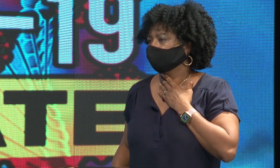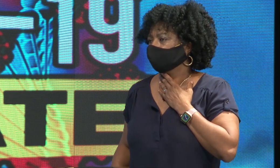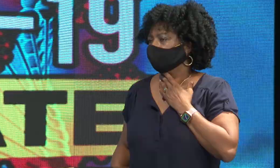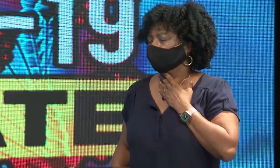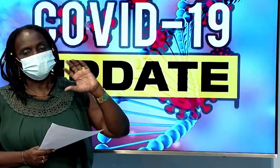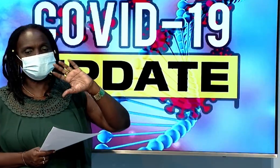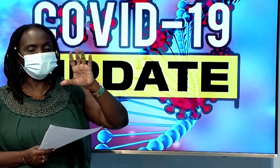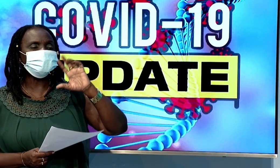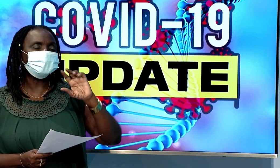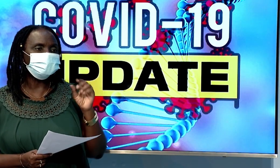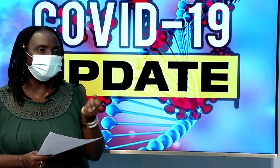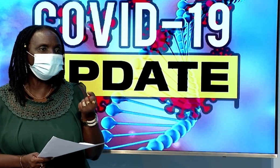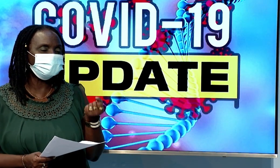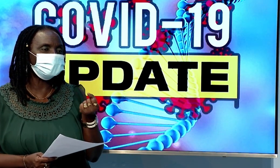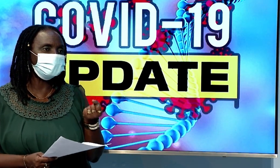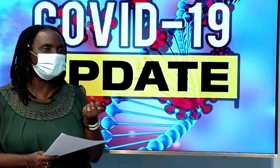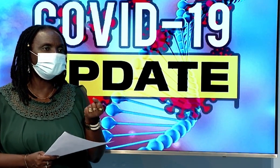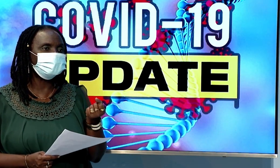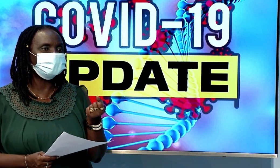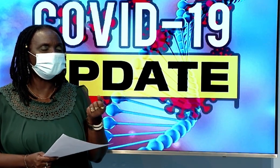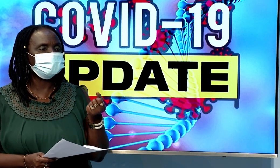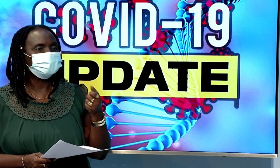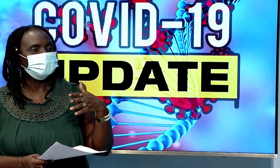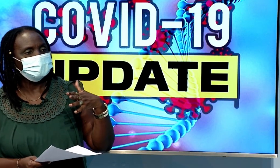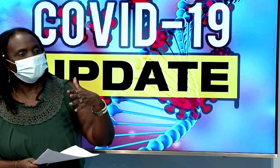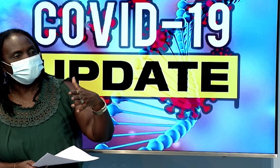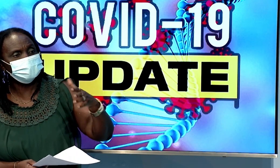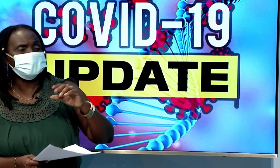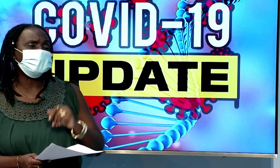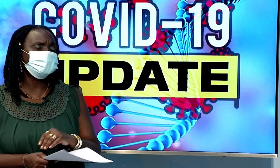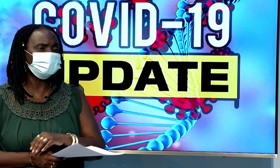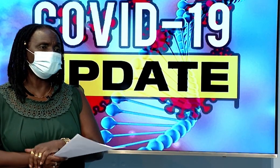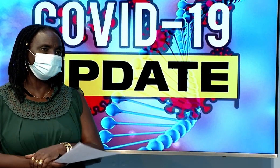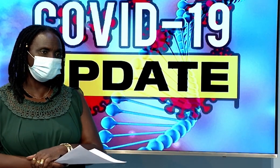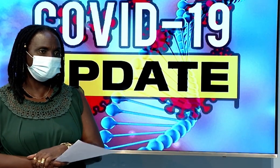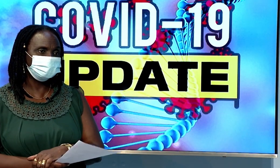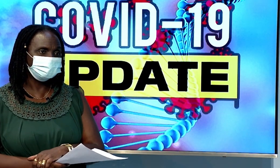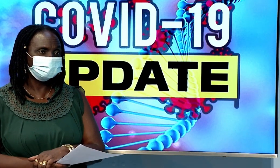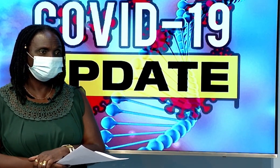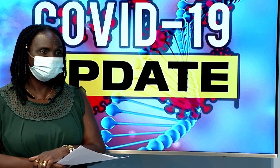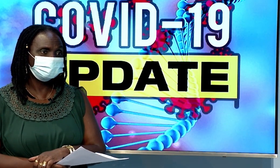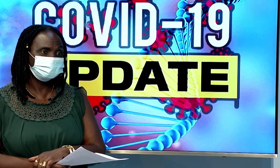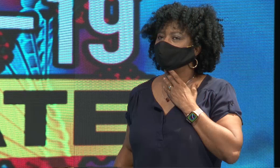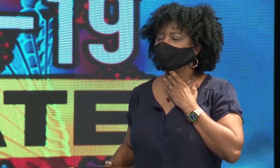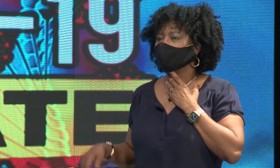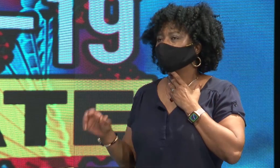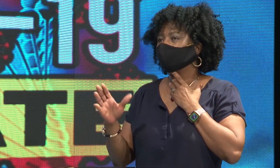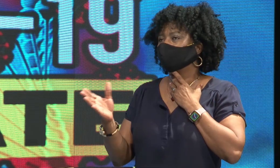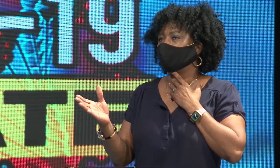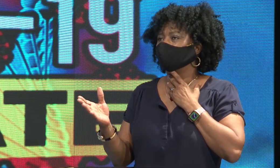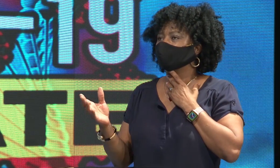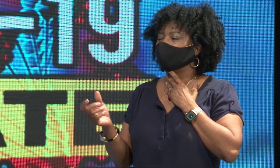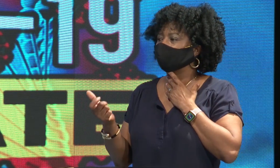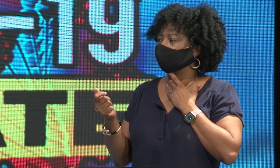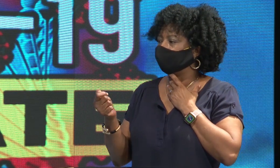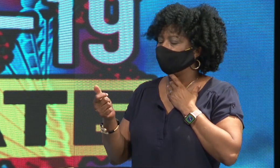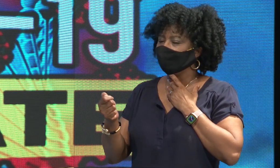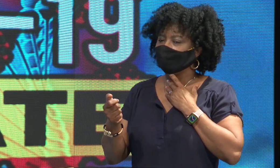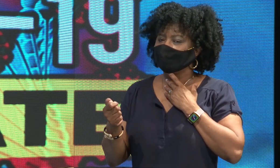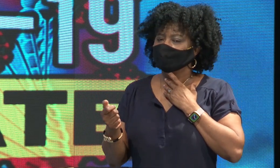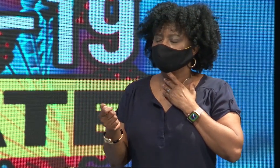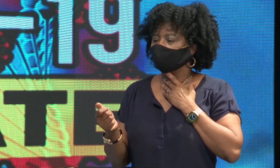precies. Misschien wel een moeilijke vraag, Henna, maar hoe zie jij de toekomst in? ik ga je een verhaal vertellen.